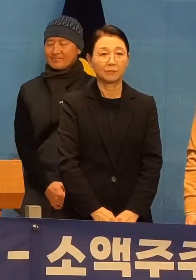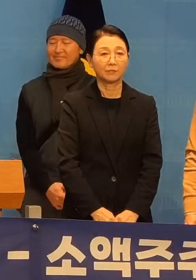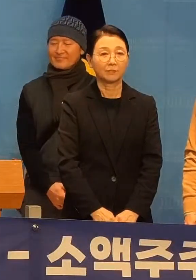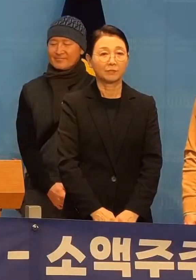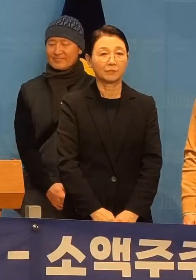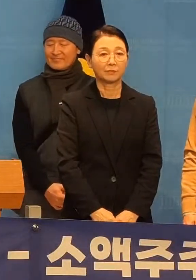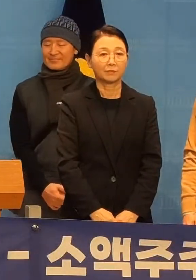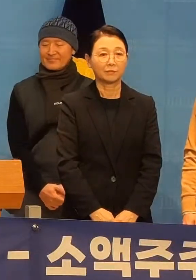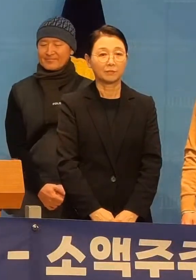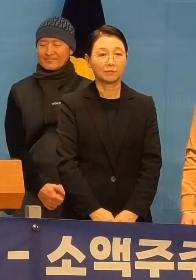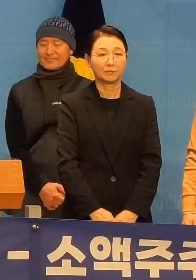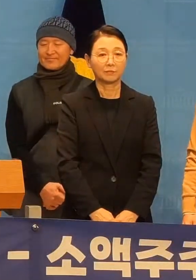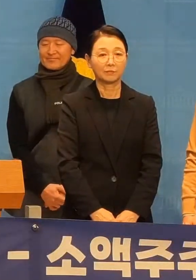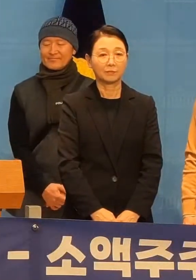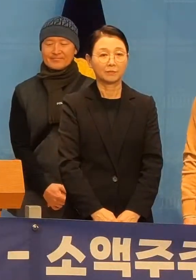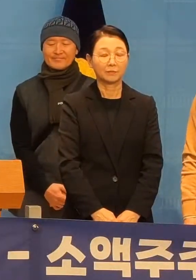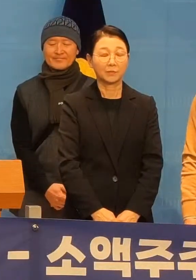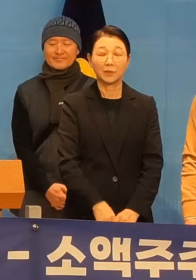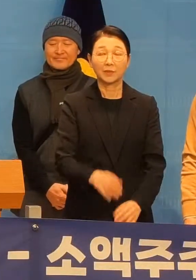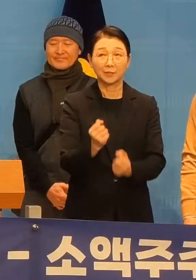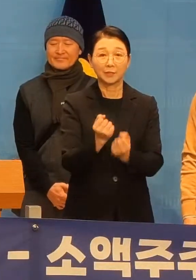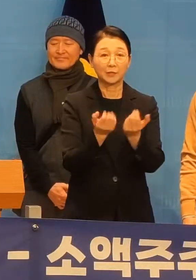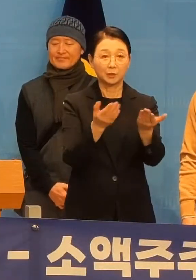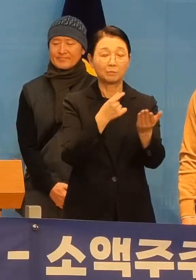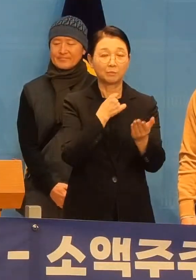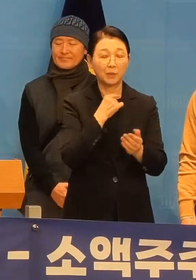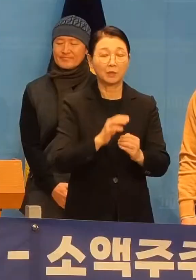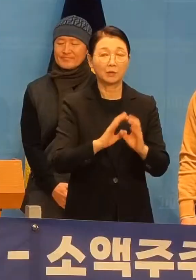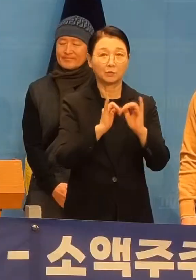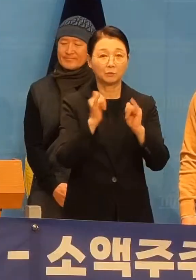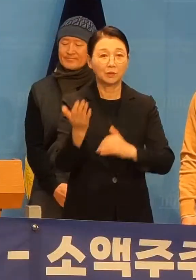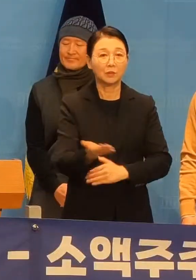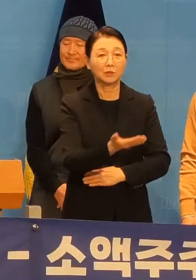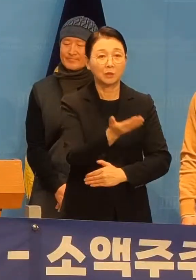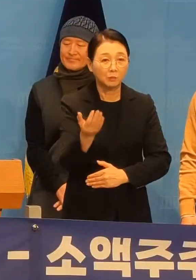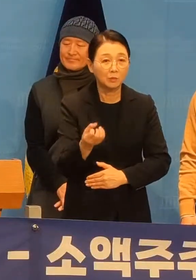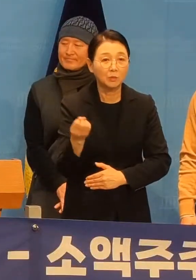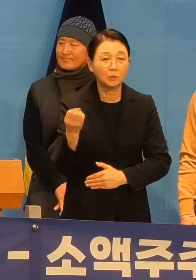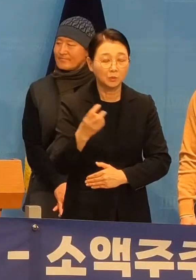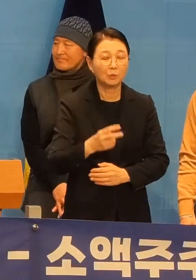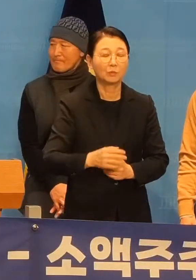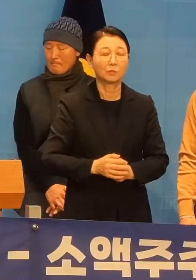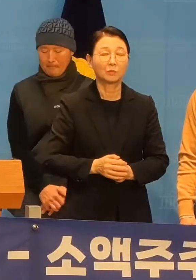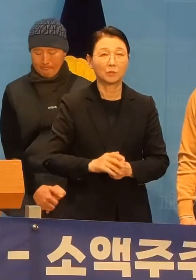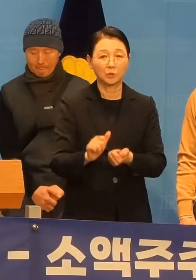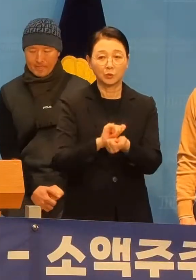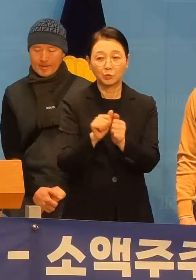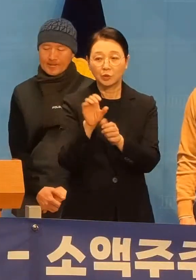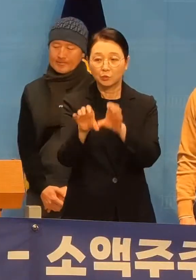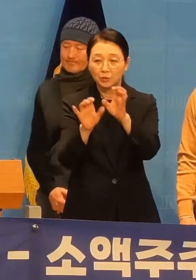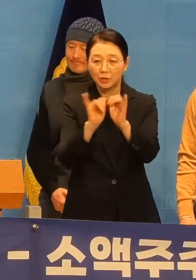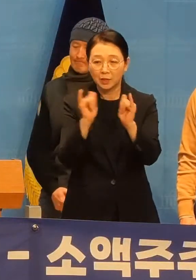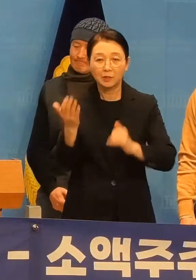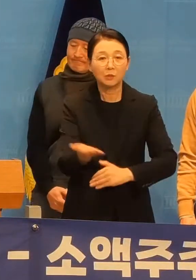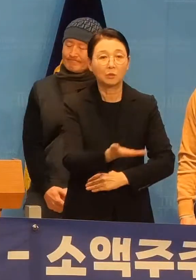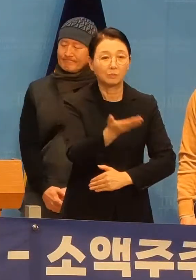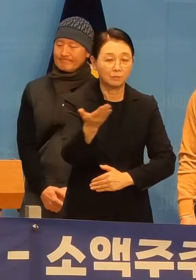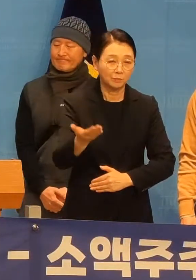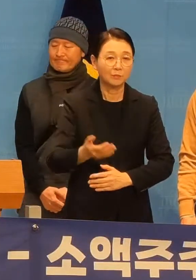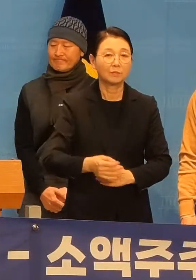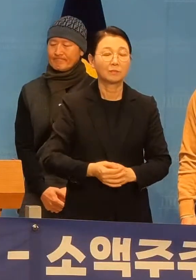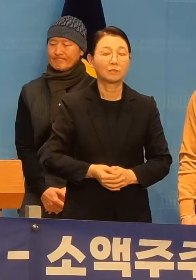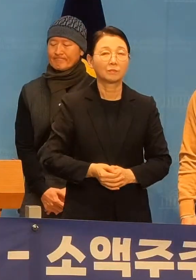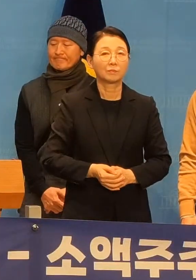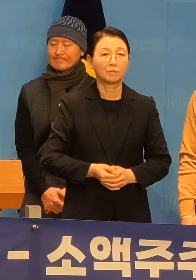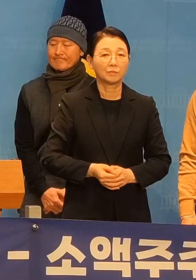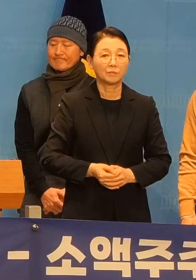네, 다시 말씀드리겠습니다. 국민 여러분, 그리고 자본시장에 참여하고 계시는 소액주주 여러분, 이